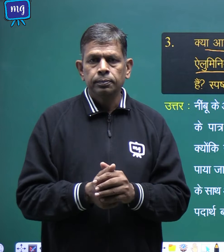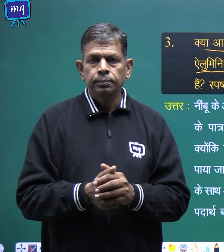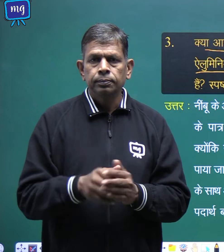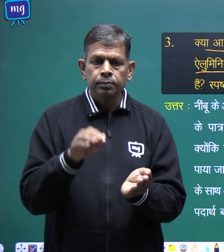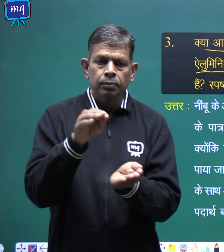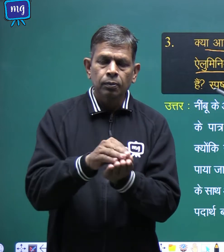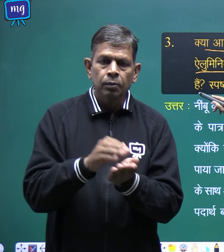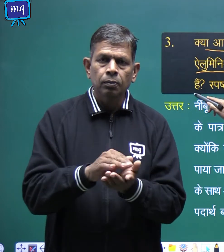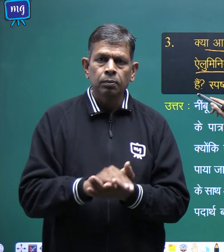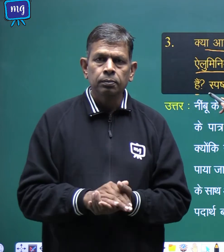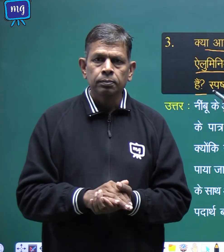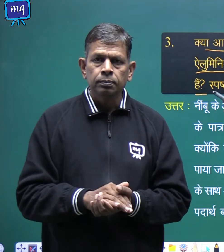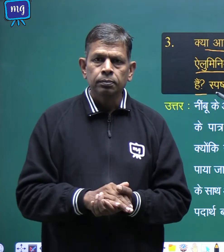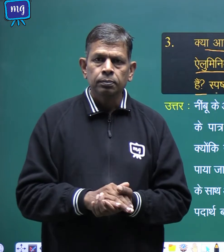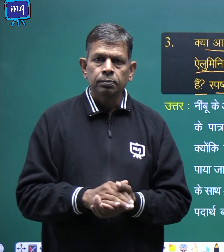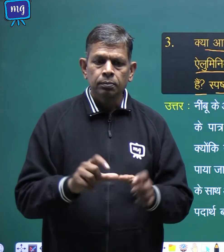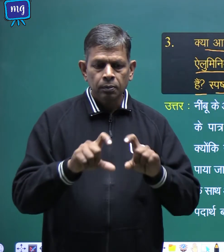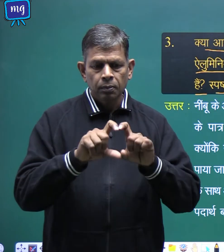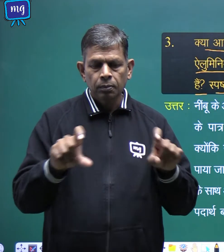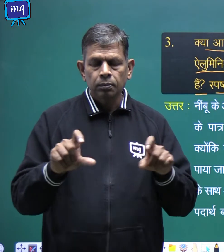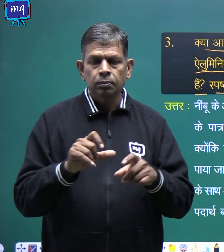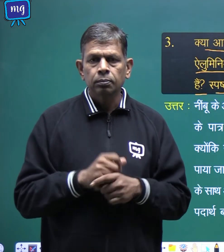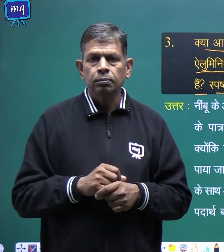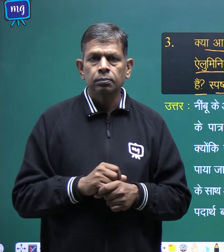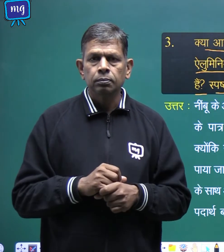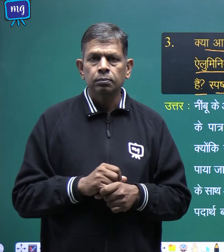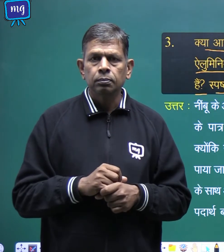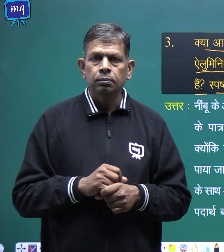रख सकते हैं? स्पष्ट कीजिए।